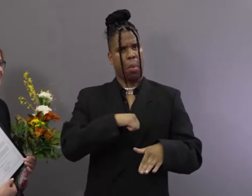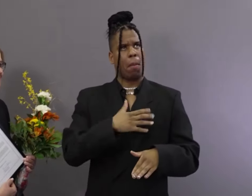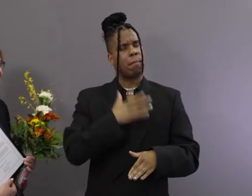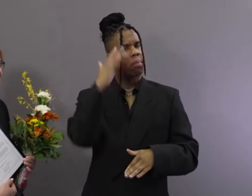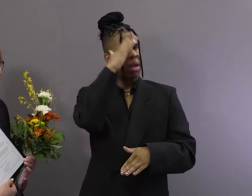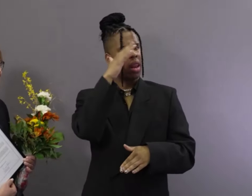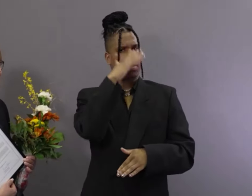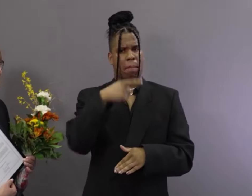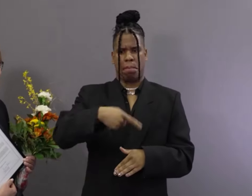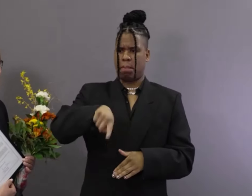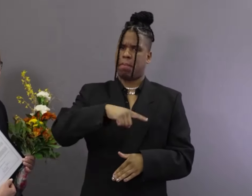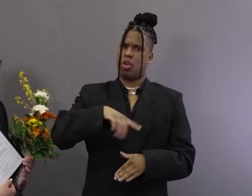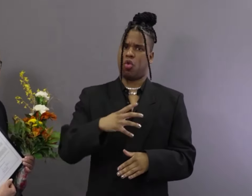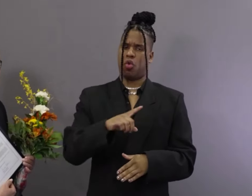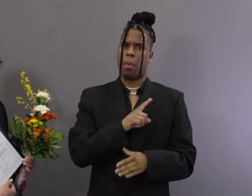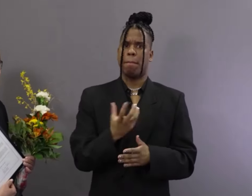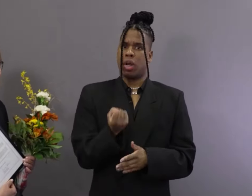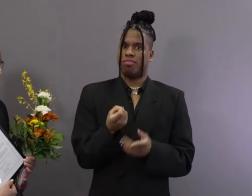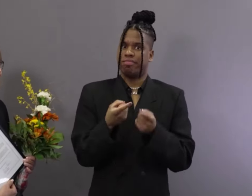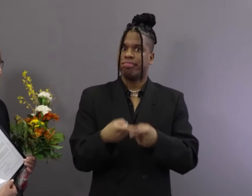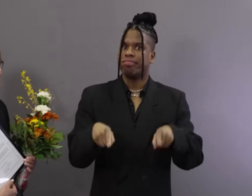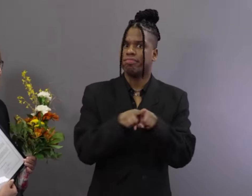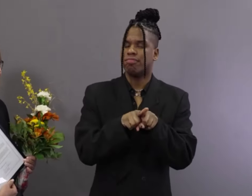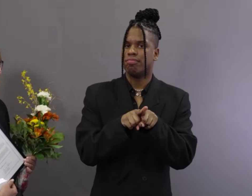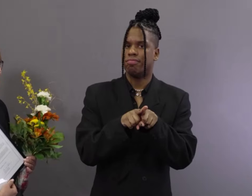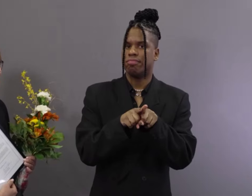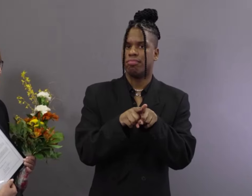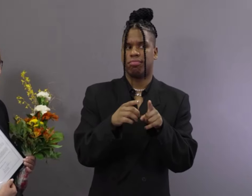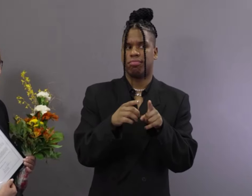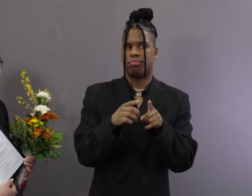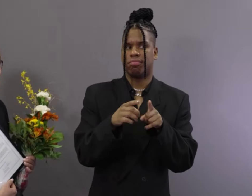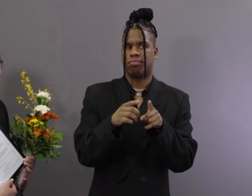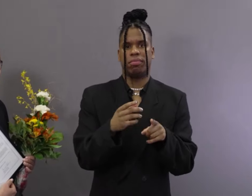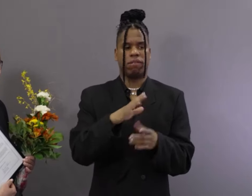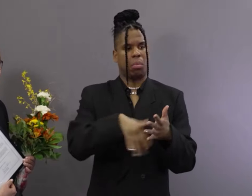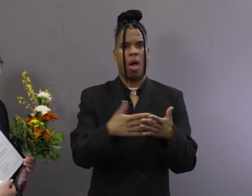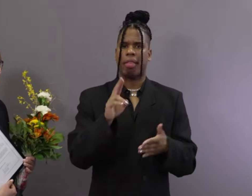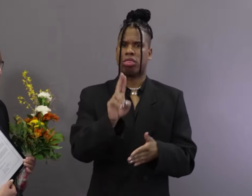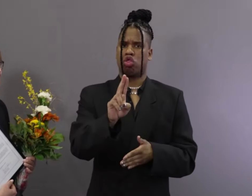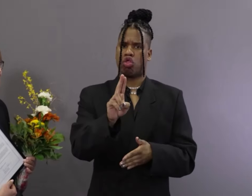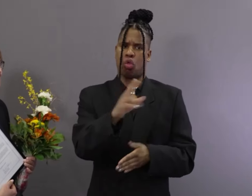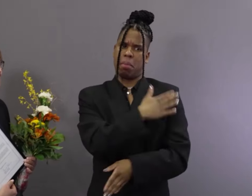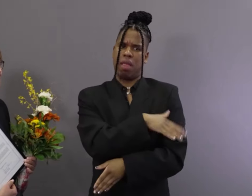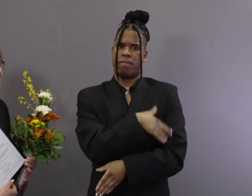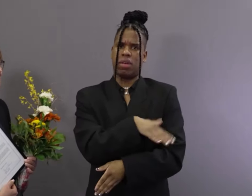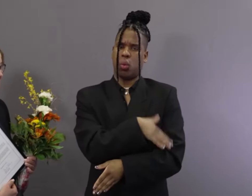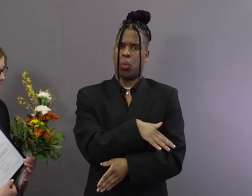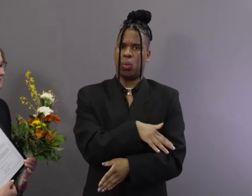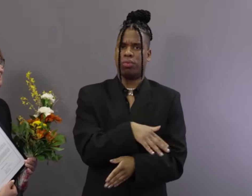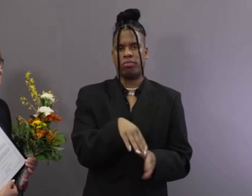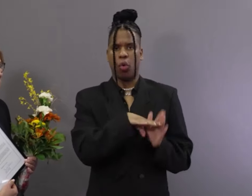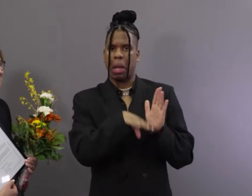työhön. Sillä tavalla mielestäni meillä on hyvä mahdollisuus toteuttaa